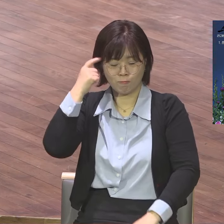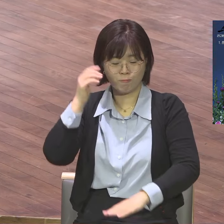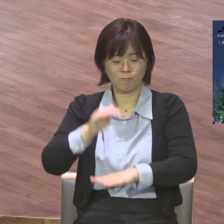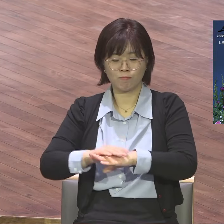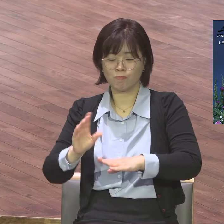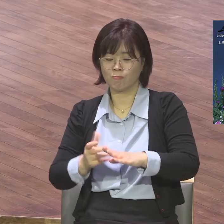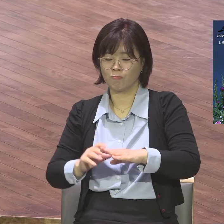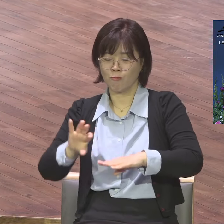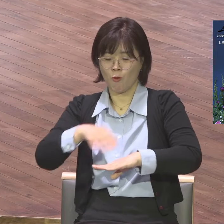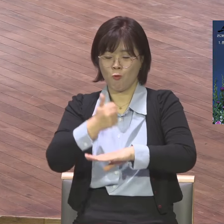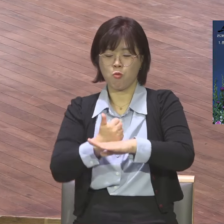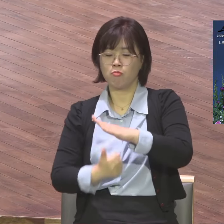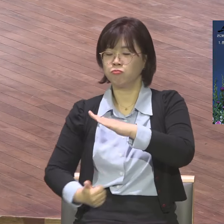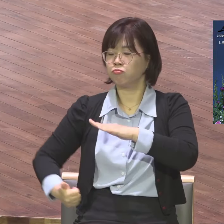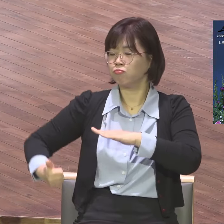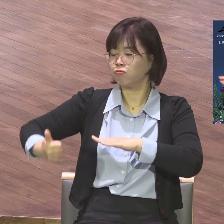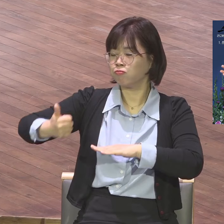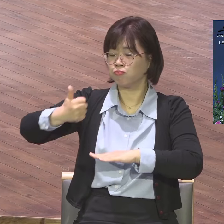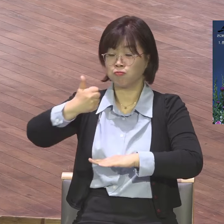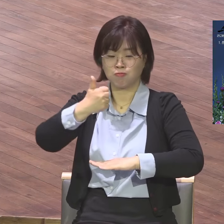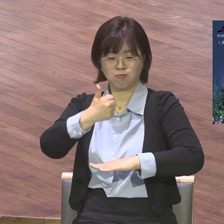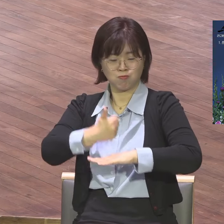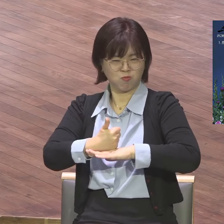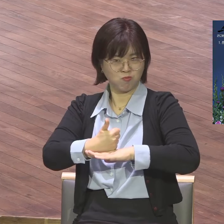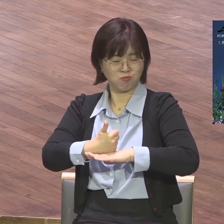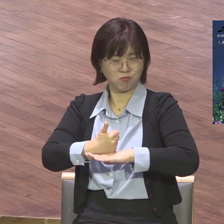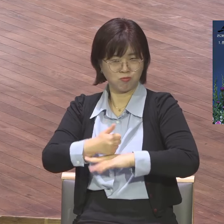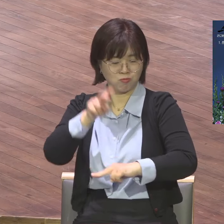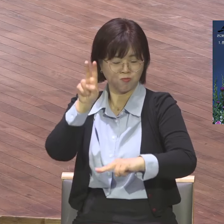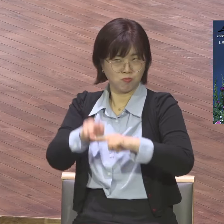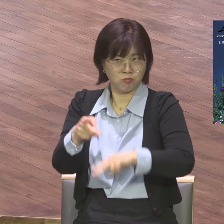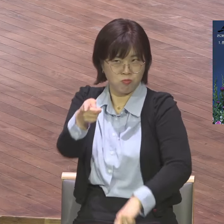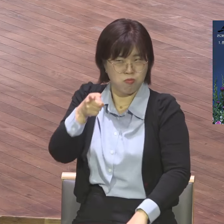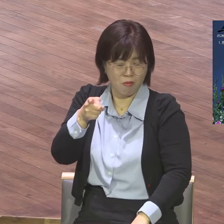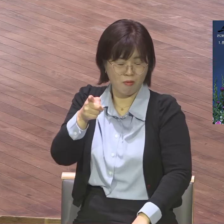위치에서 인간으로서 할 수 있는 거 다 누려봤어.